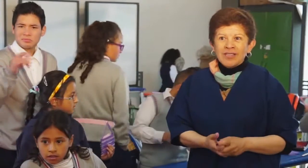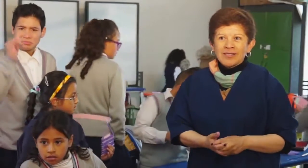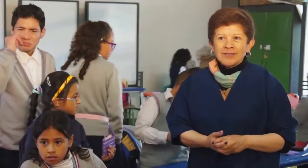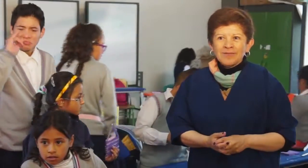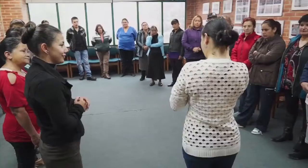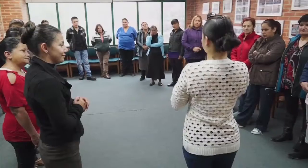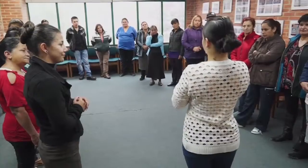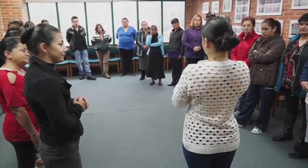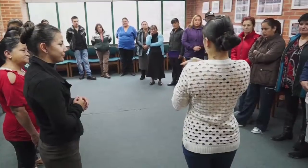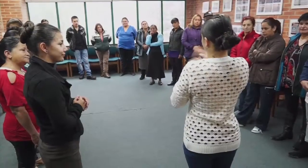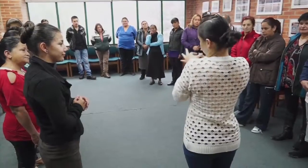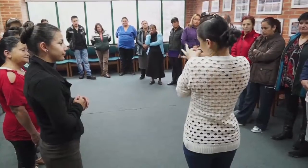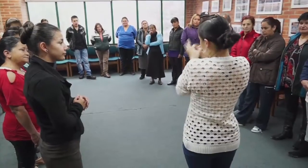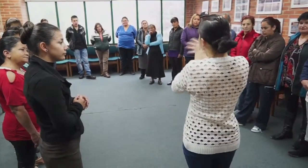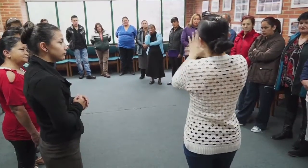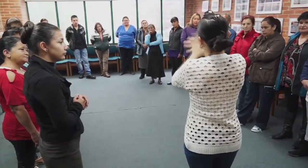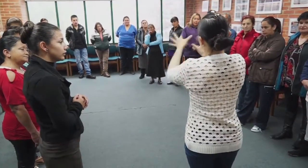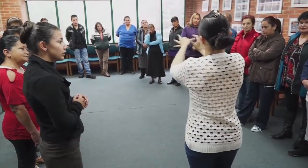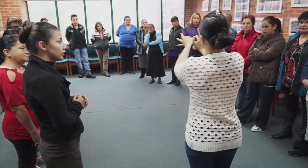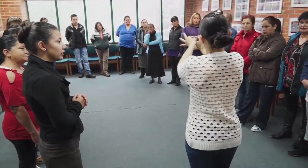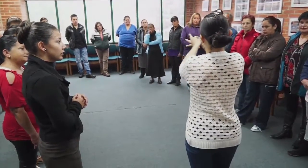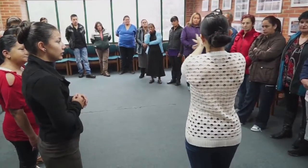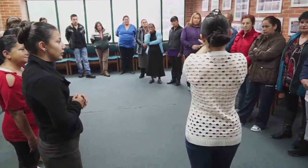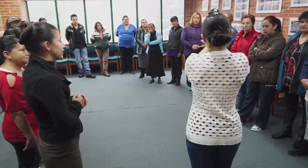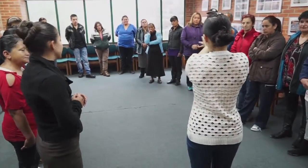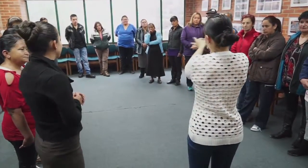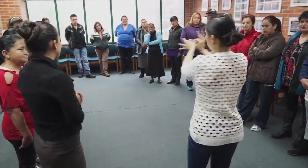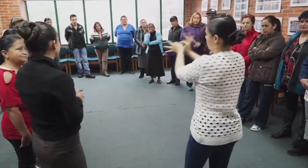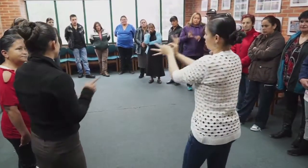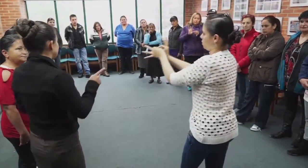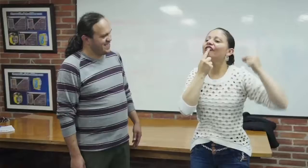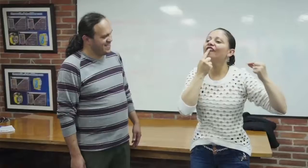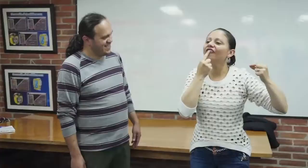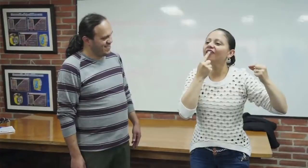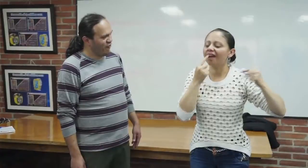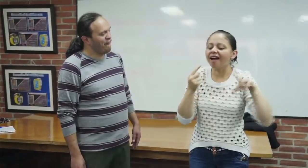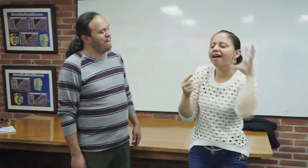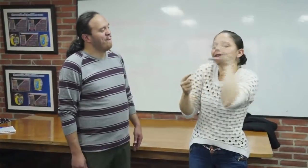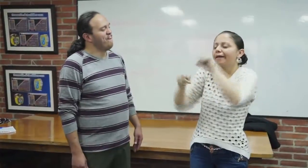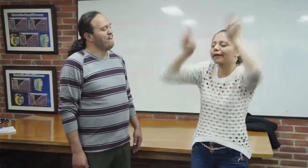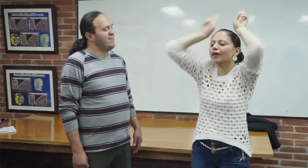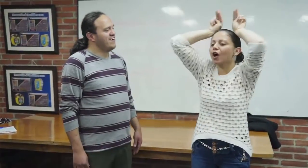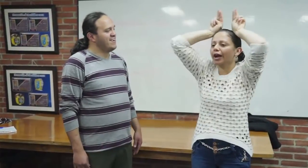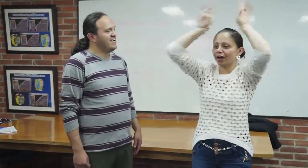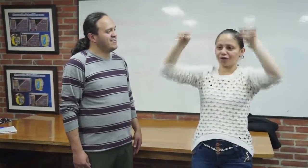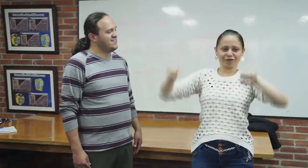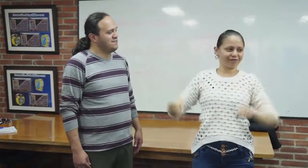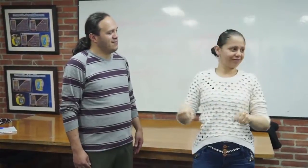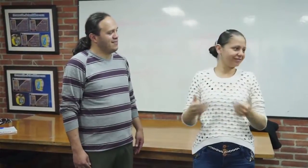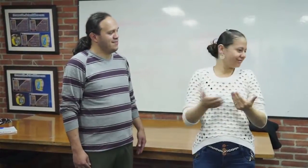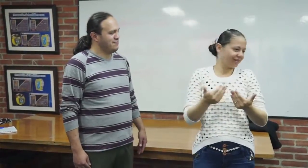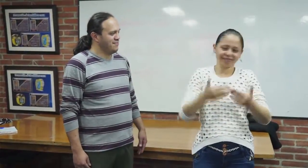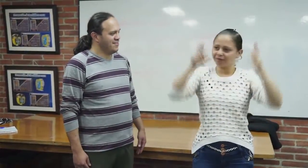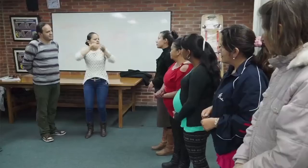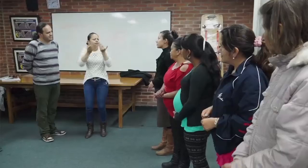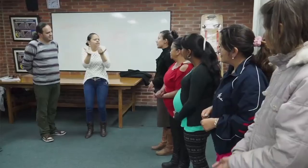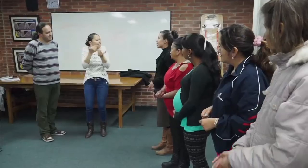oyentes. Los talleres con los padres tienen dos objetivos muy grandes. El primero es que los